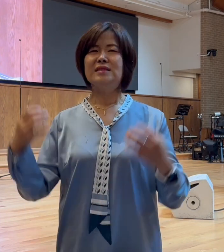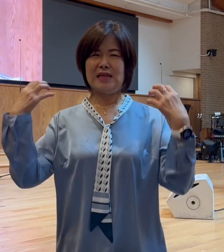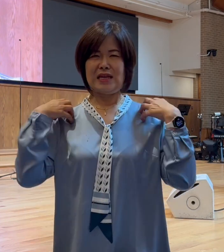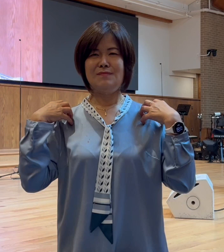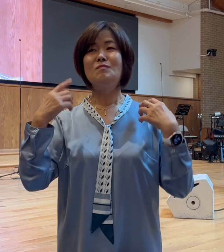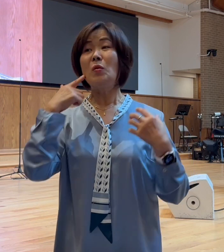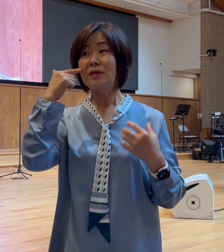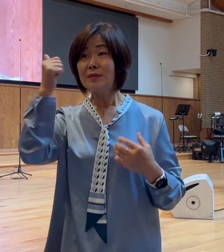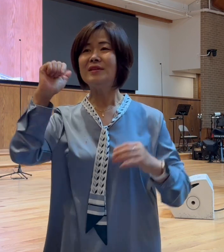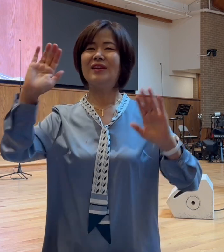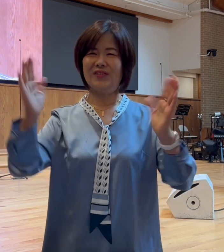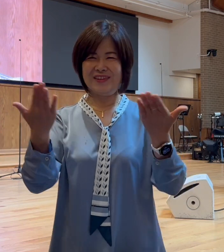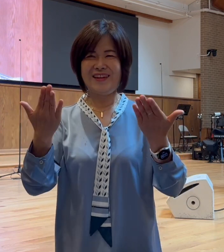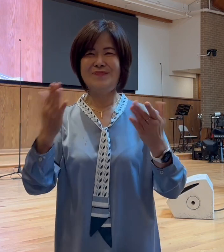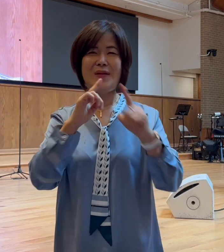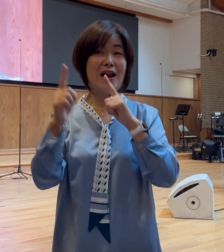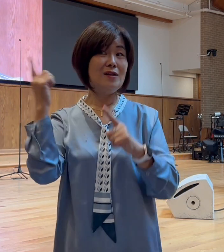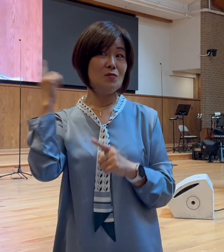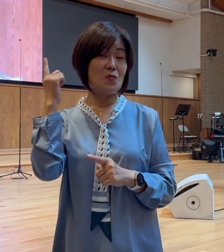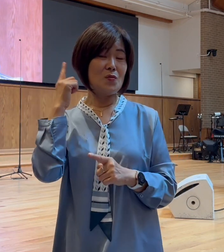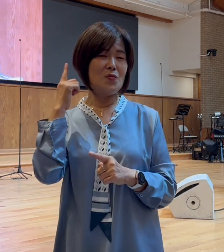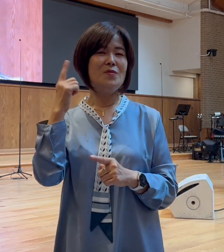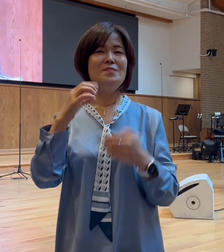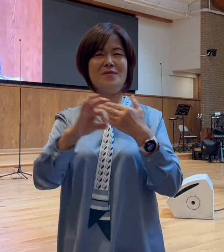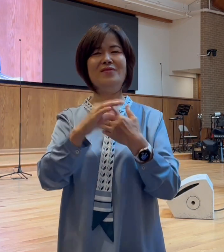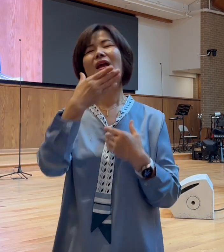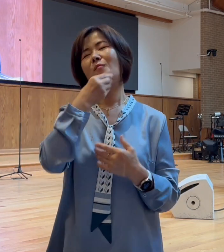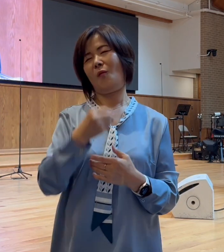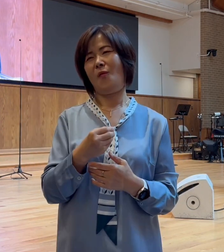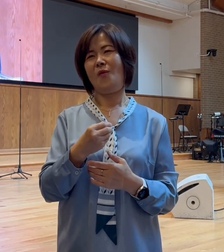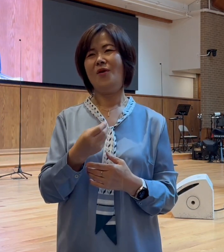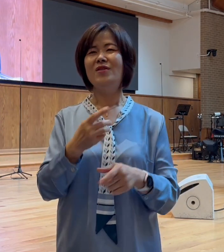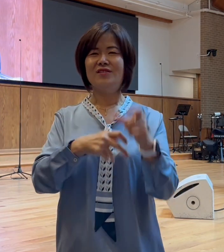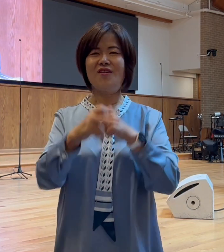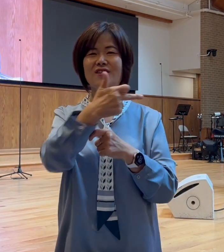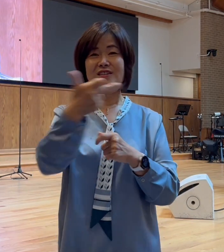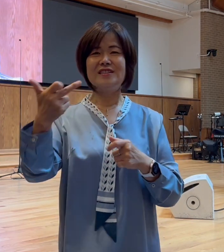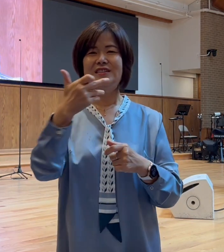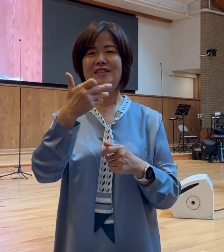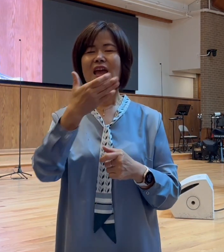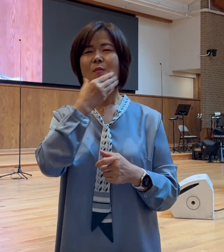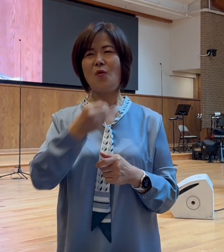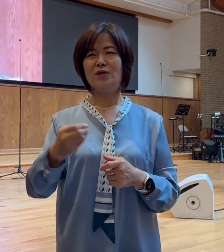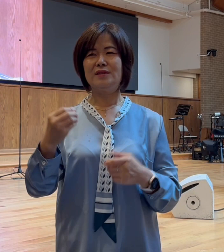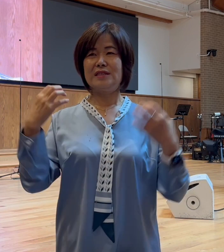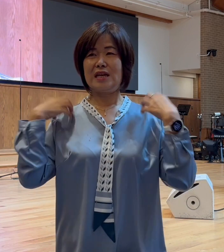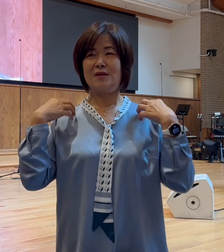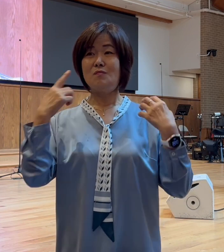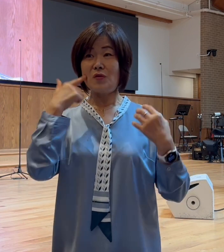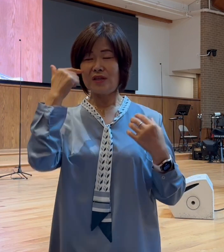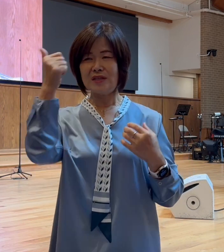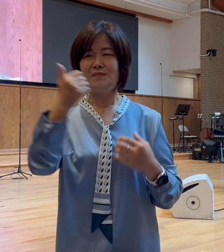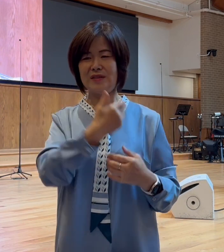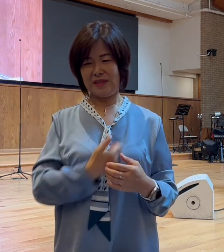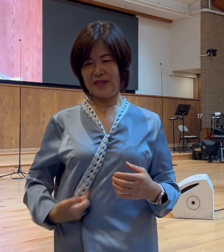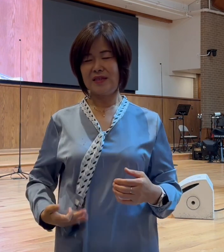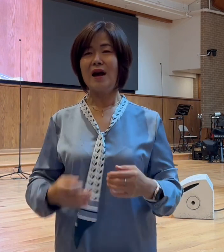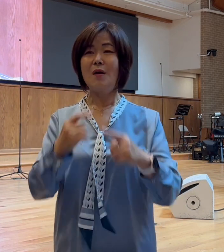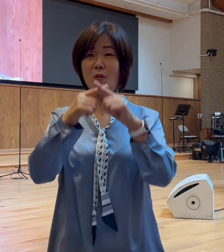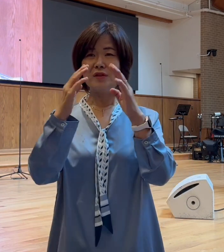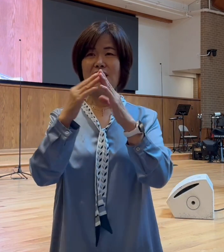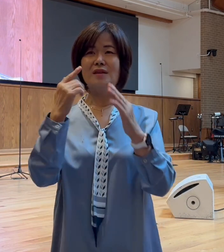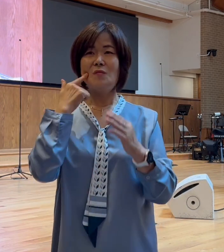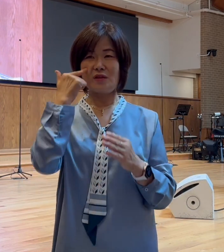목사가 되었다는 것이고요. 더 큰 행복은 담임 목사가 된 제자 목사님 교회에